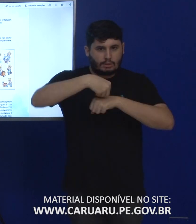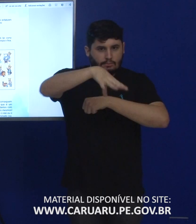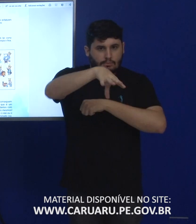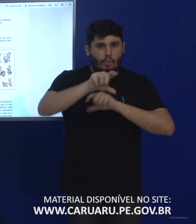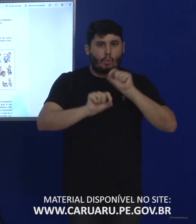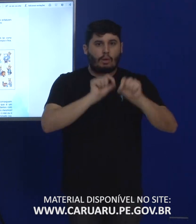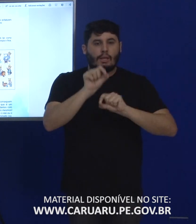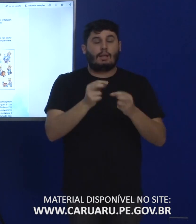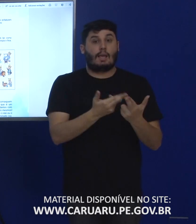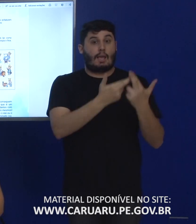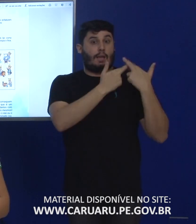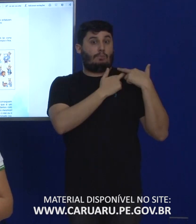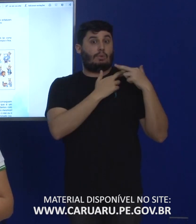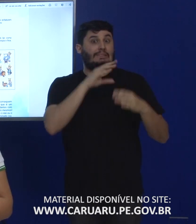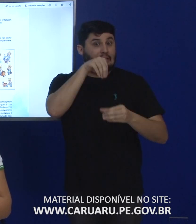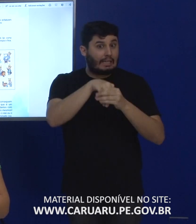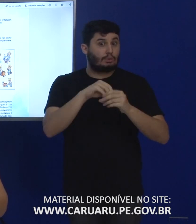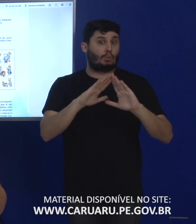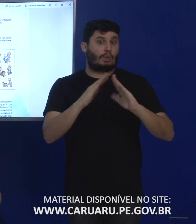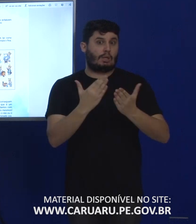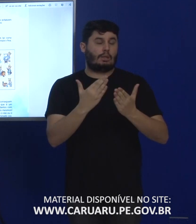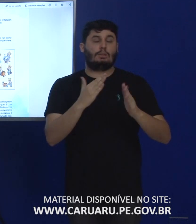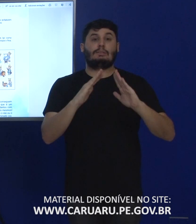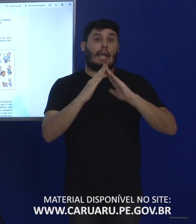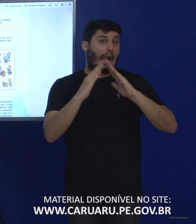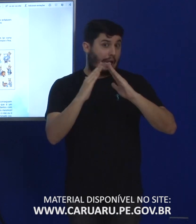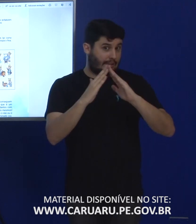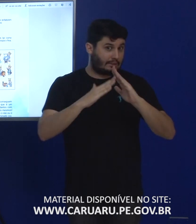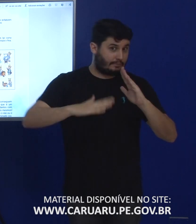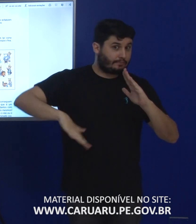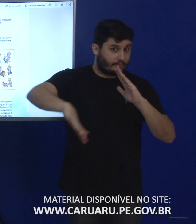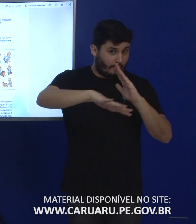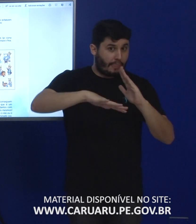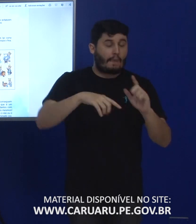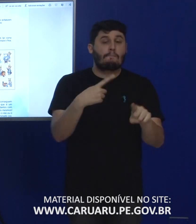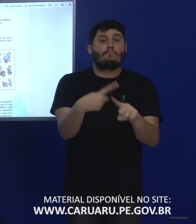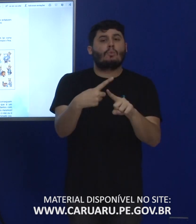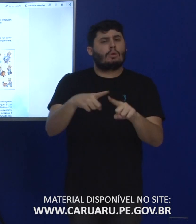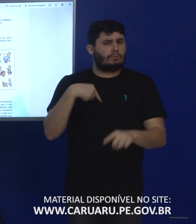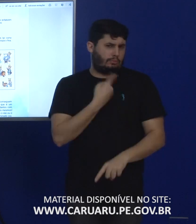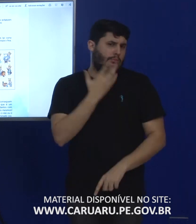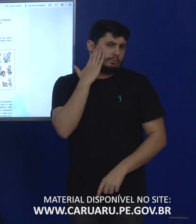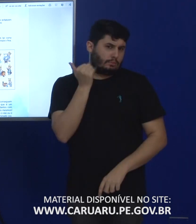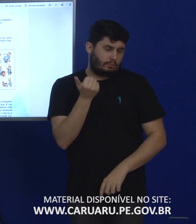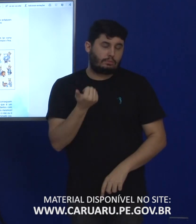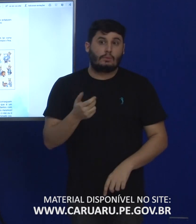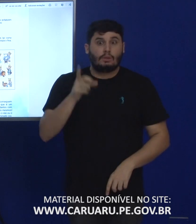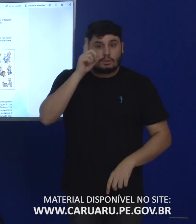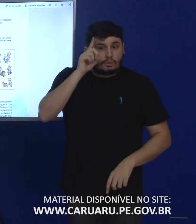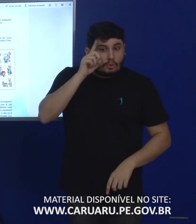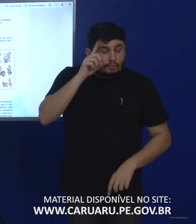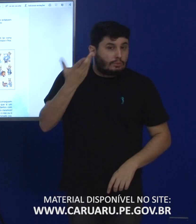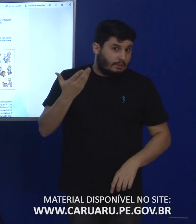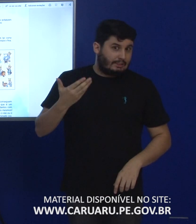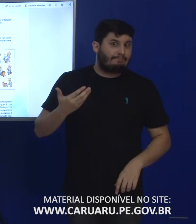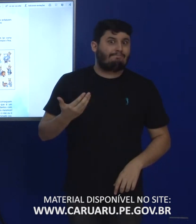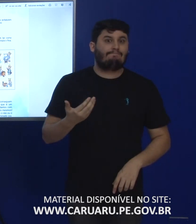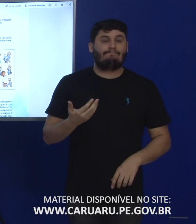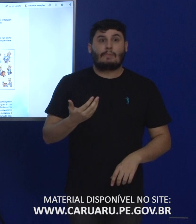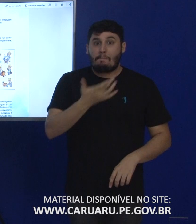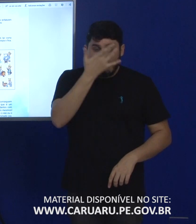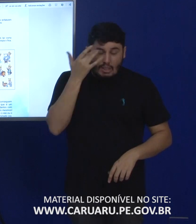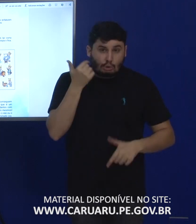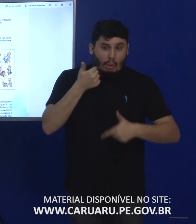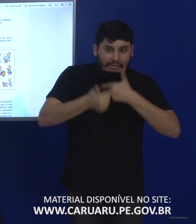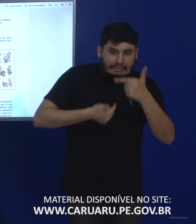responsabilidades domésticas. Nós sabemos que o dia a dia familiar, quando todo mundo está trabalhando, é de muita correria. Então,